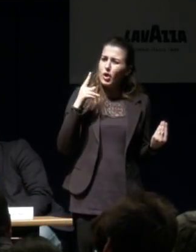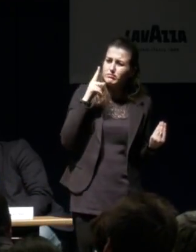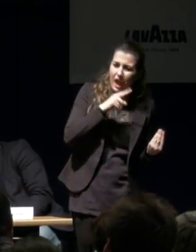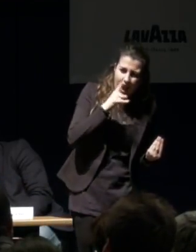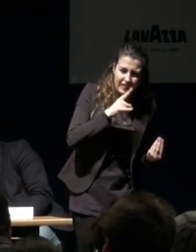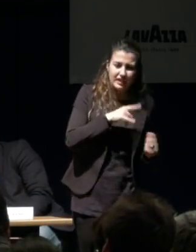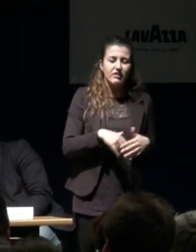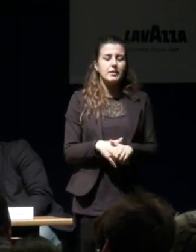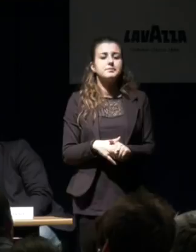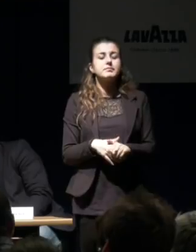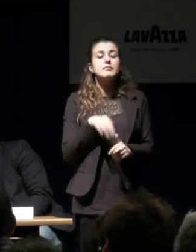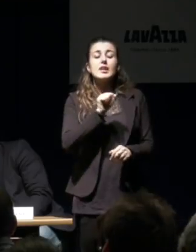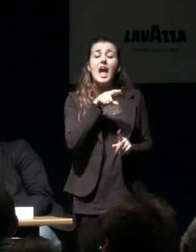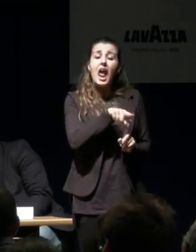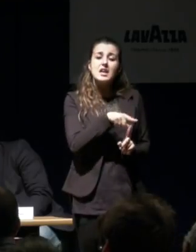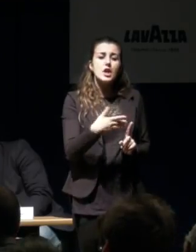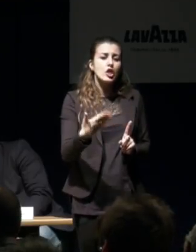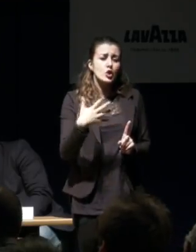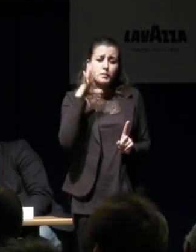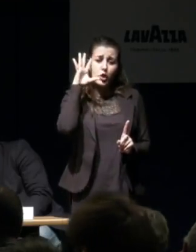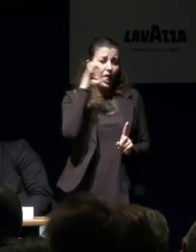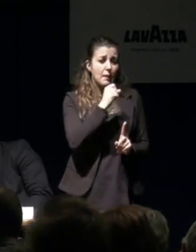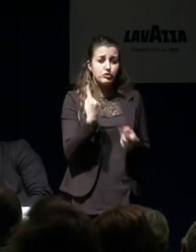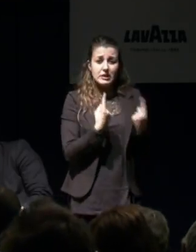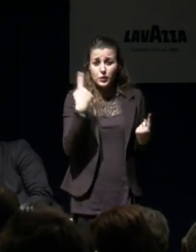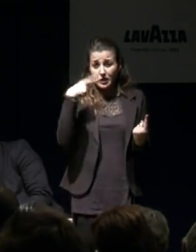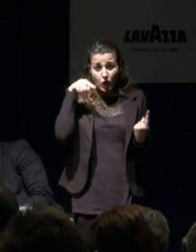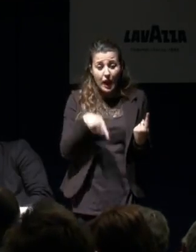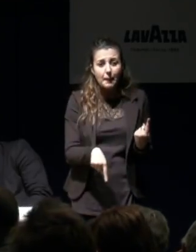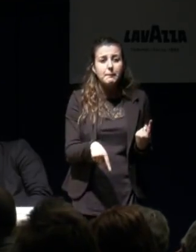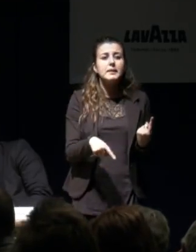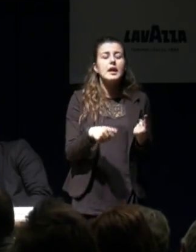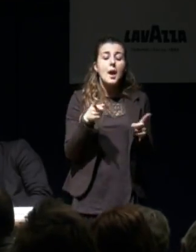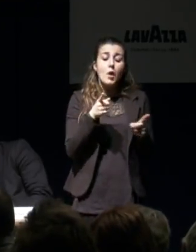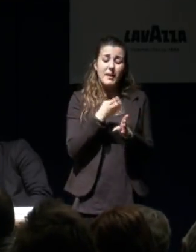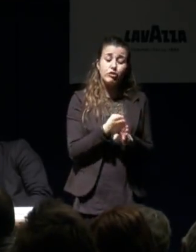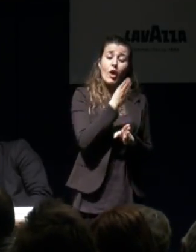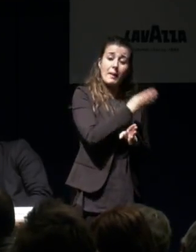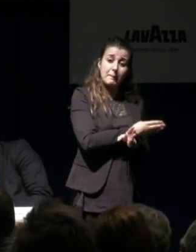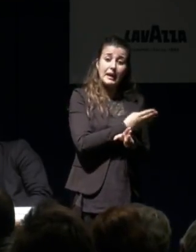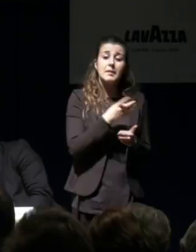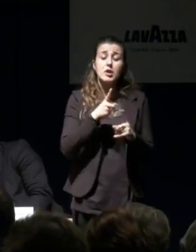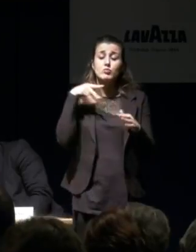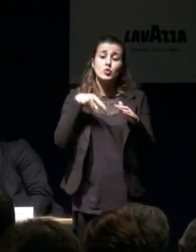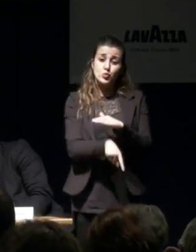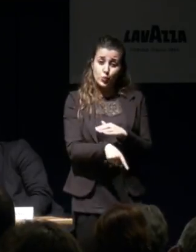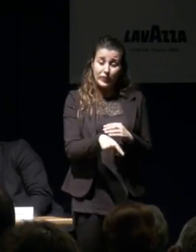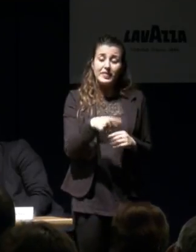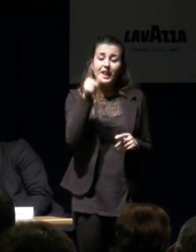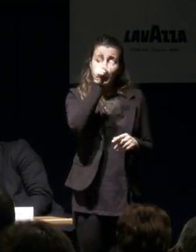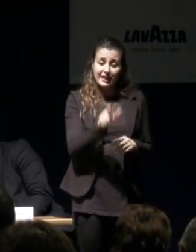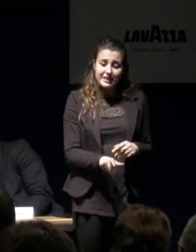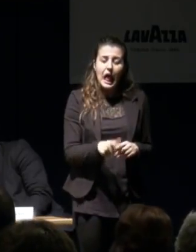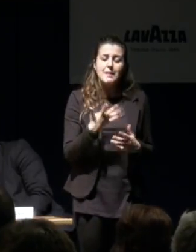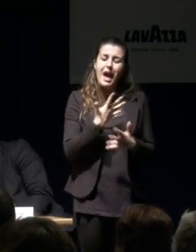coglie tutto questo quindi in controtendenza rispetto a quello che stava succedendo nel resto del sud però è evidente